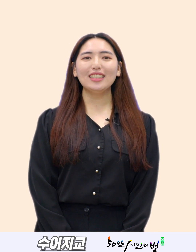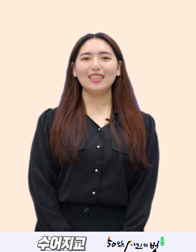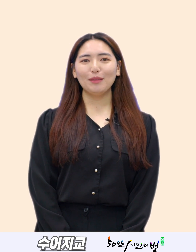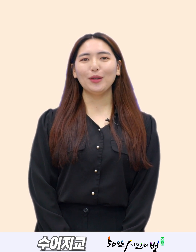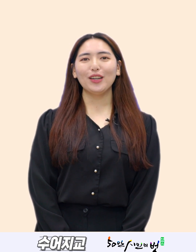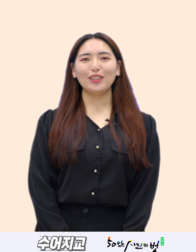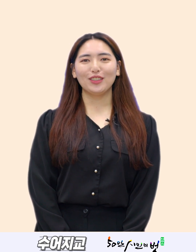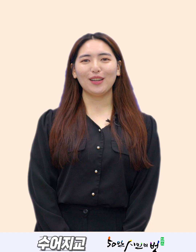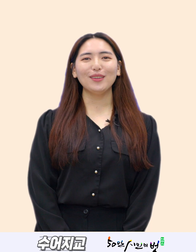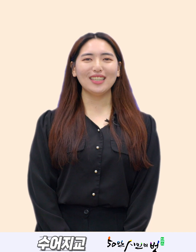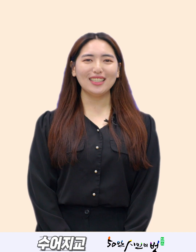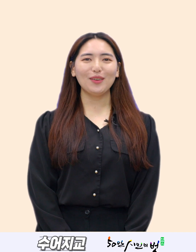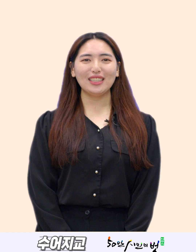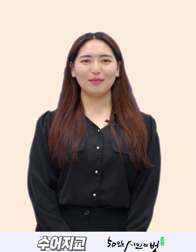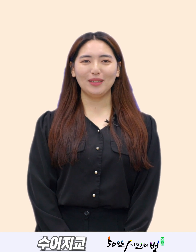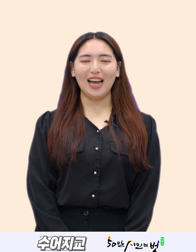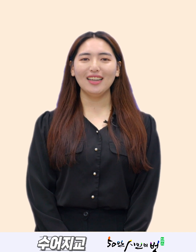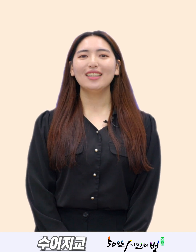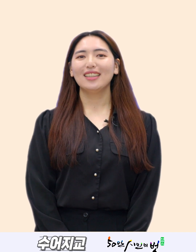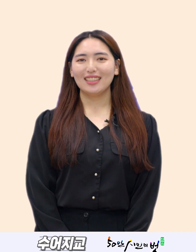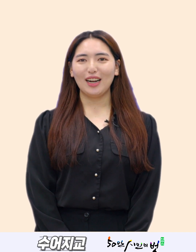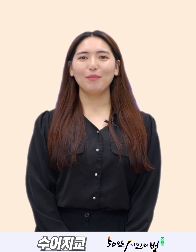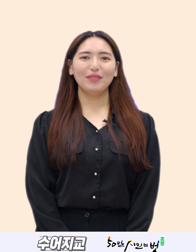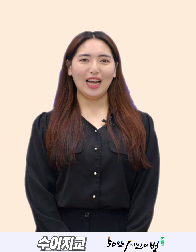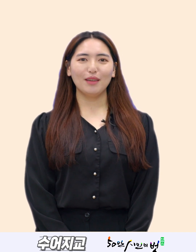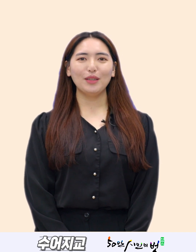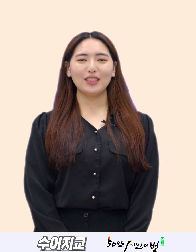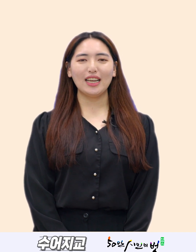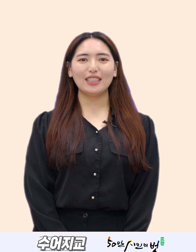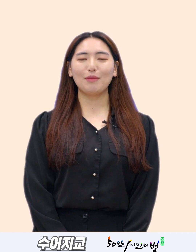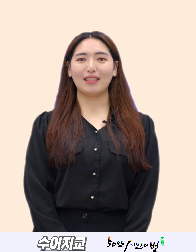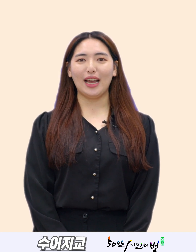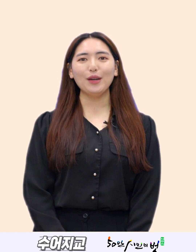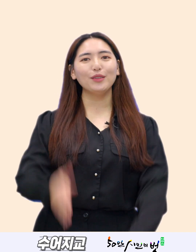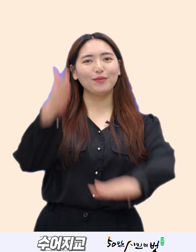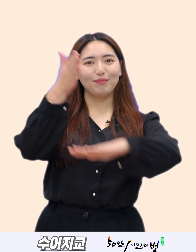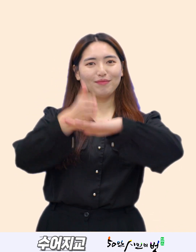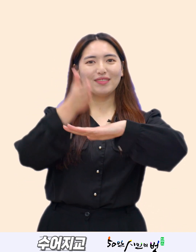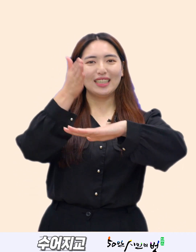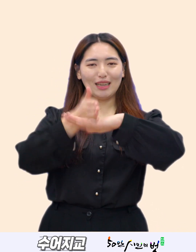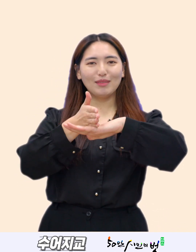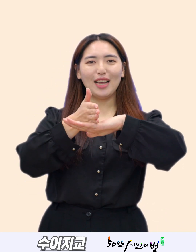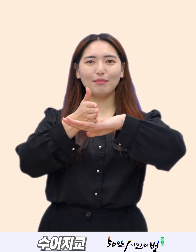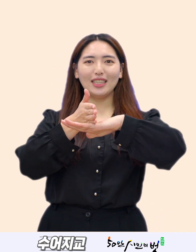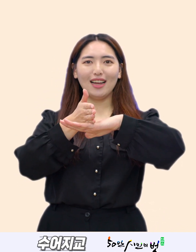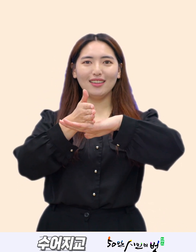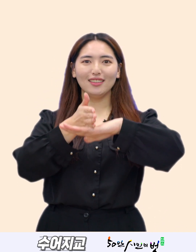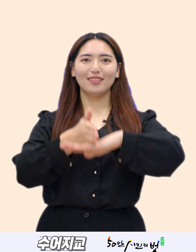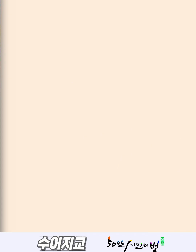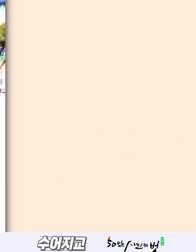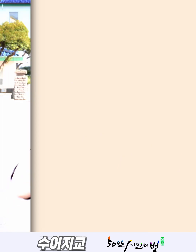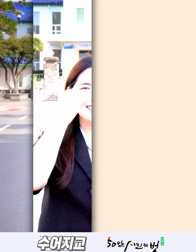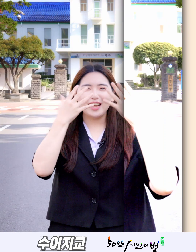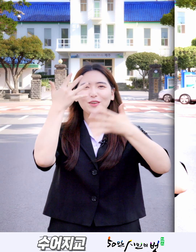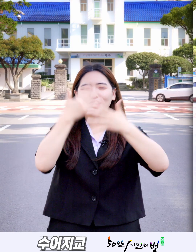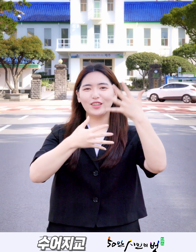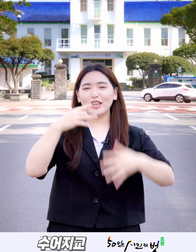주에는 11월의 주제로 찾아오겠습니다. 그럼 다음 영상에서 만나요. 감사합니다. 새로운 영상이